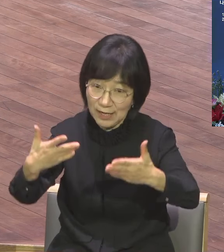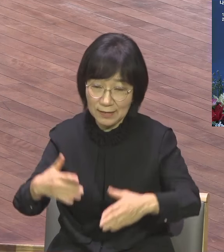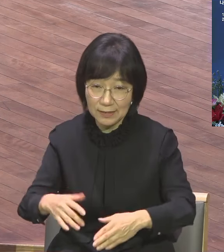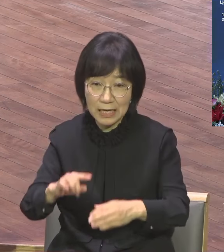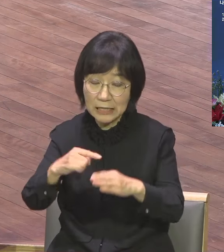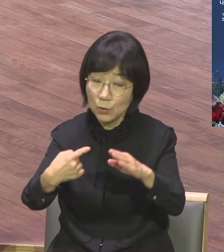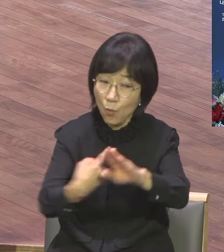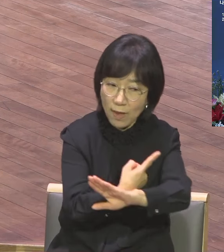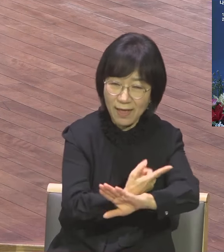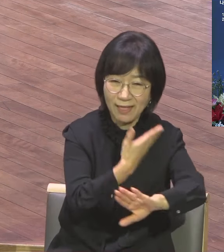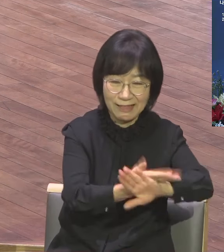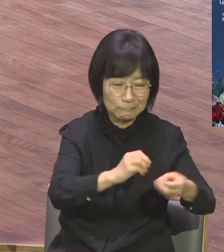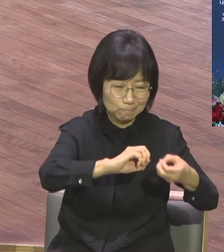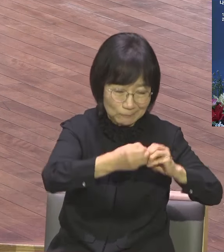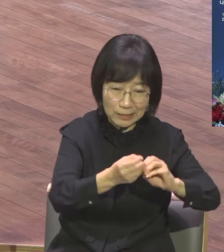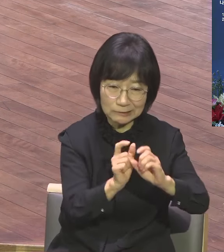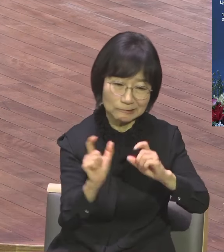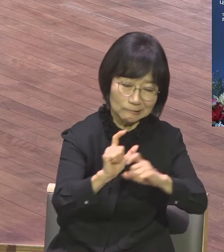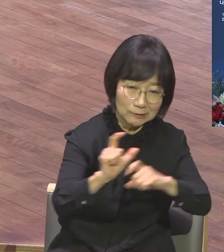다른 것,